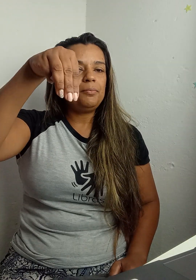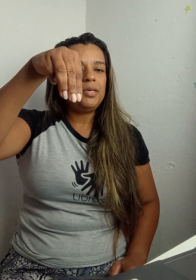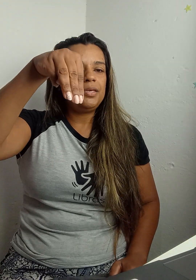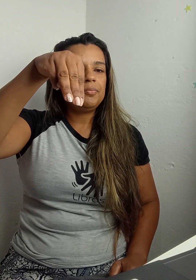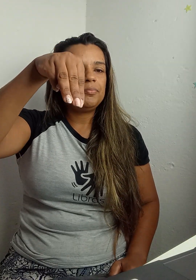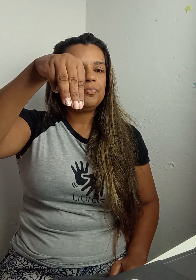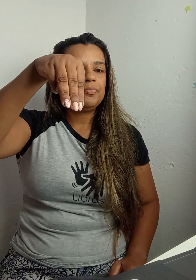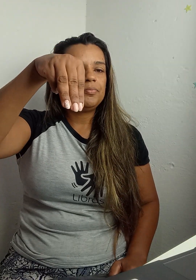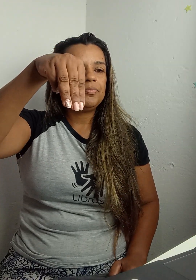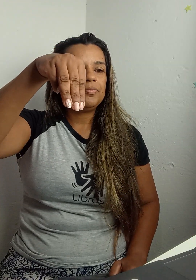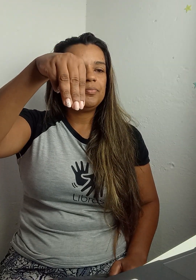M,